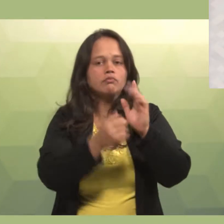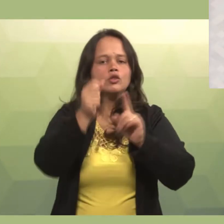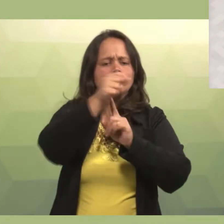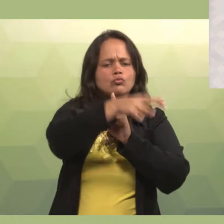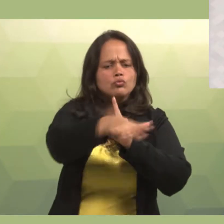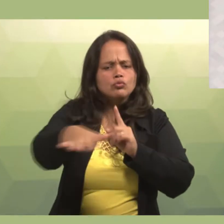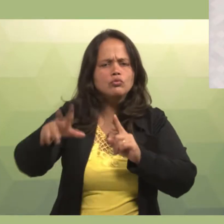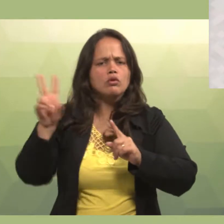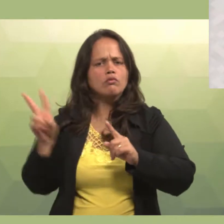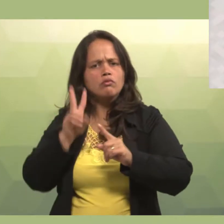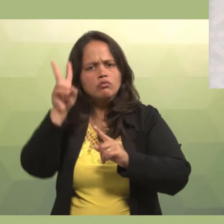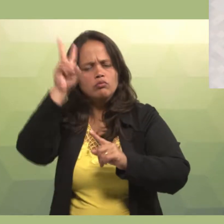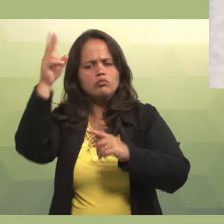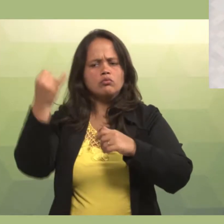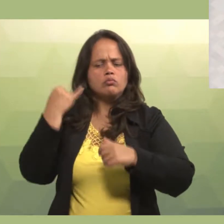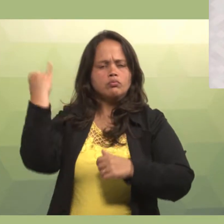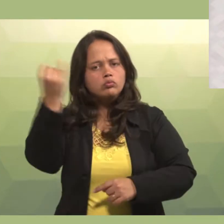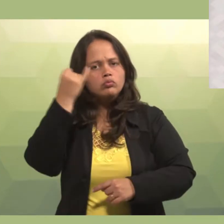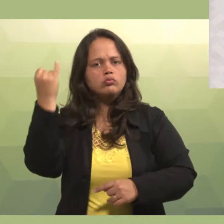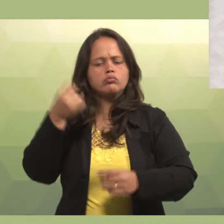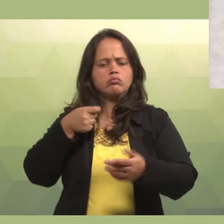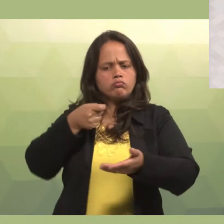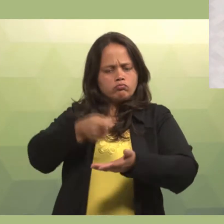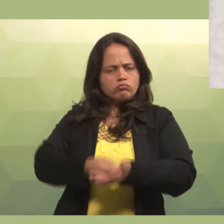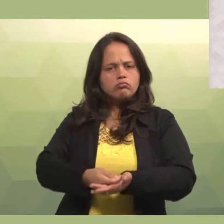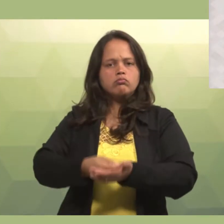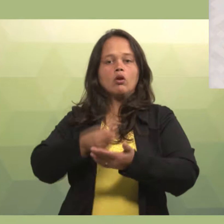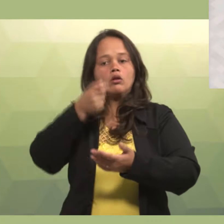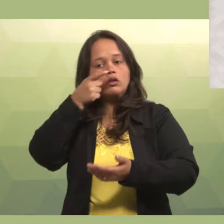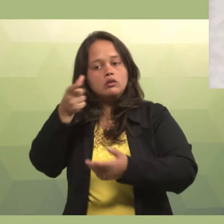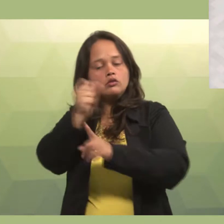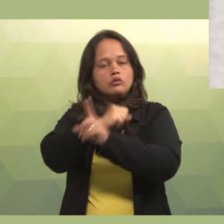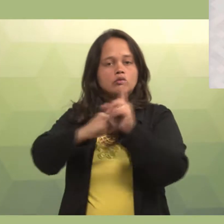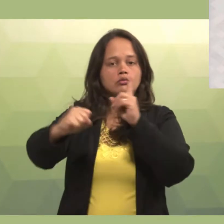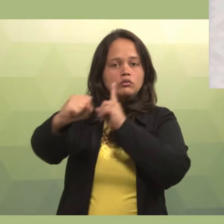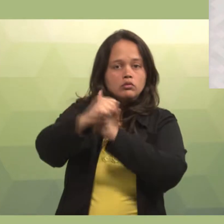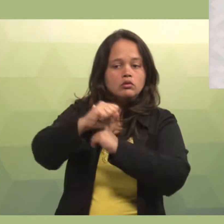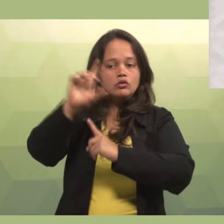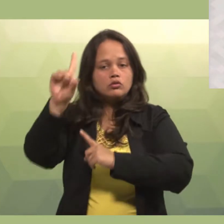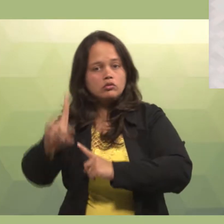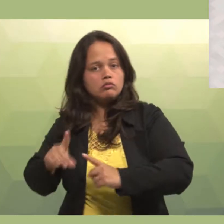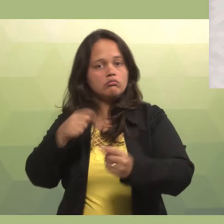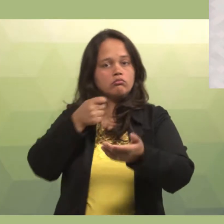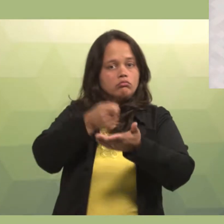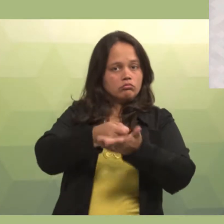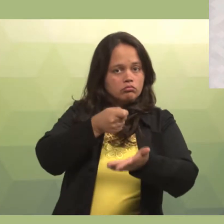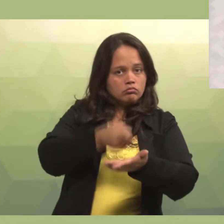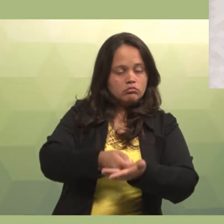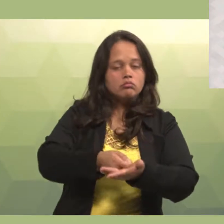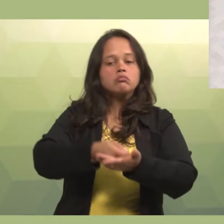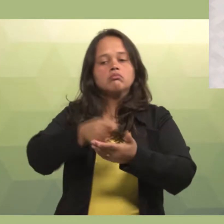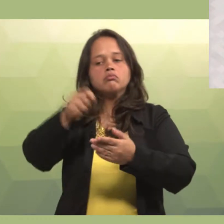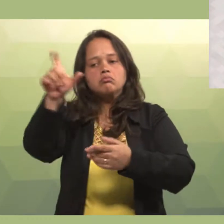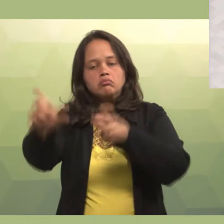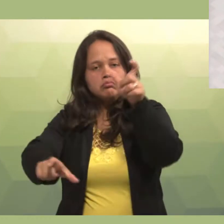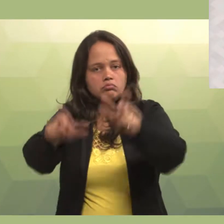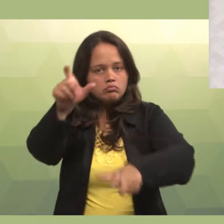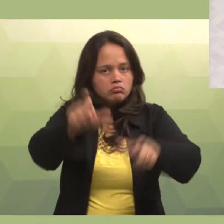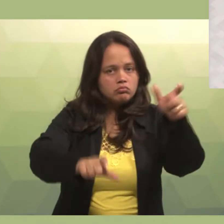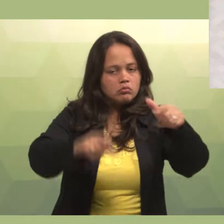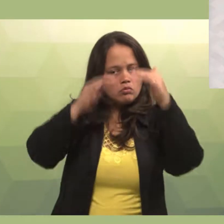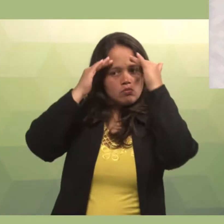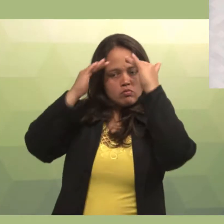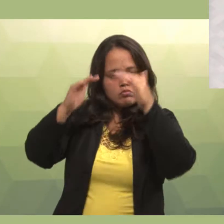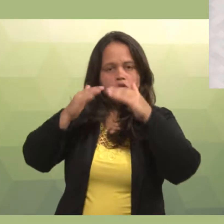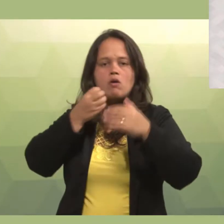valores fundamentais ao interesse social, aos direitos e deveres dos cidadãos, de respeito ao bem comum